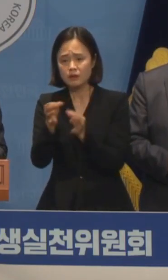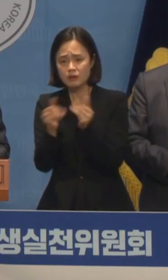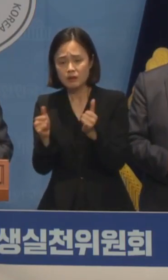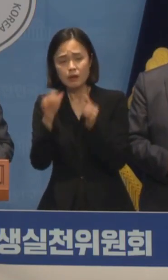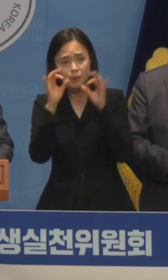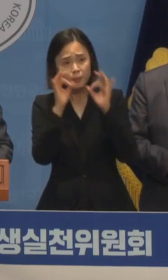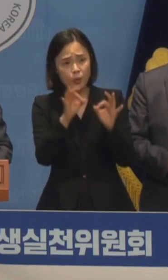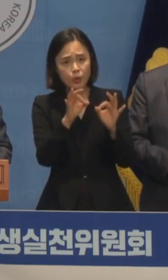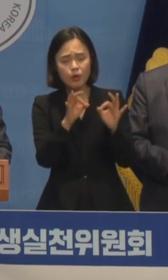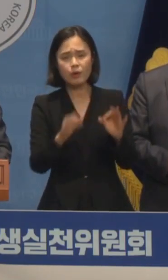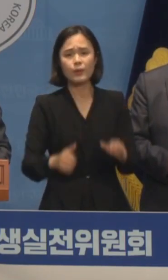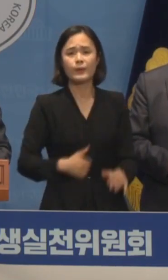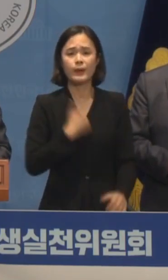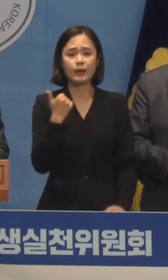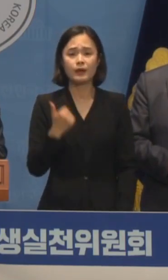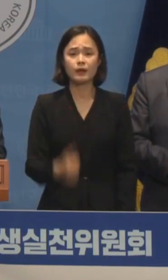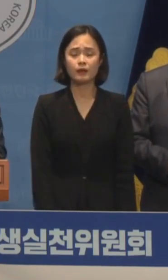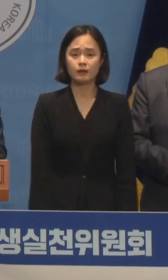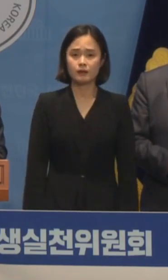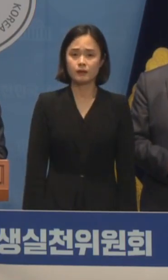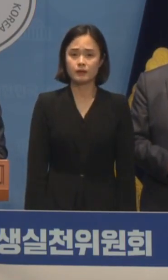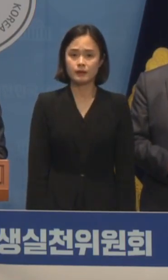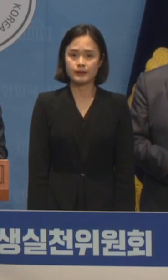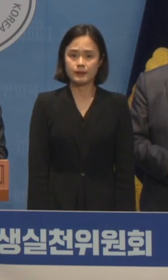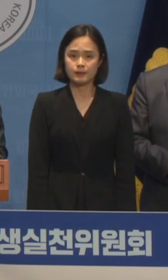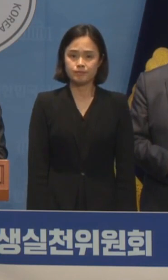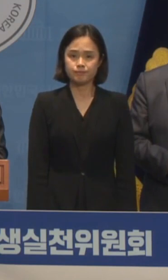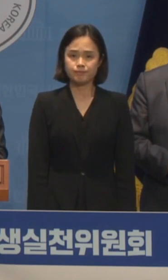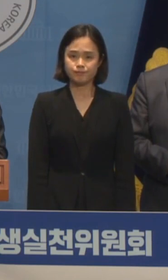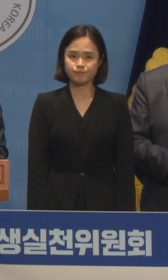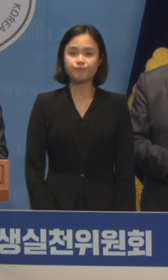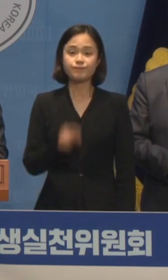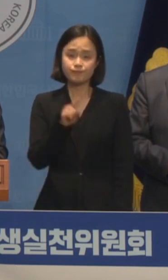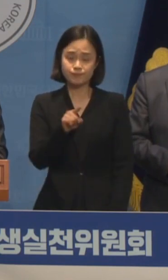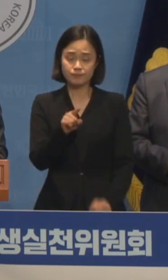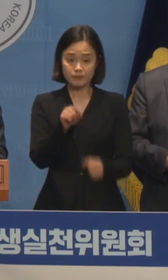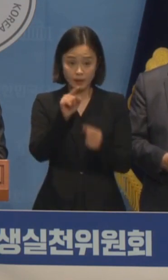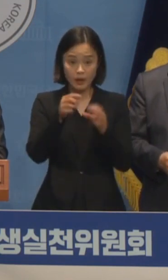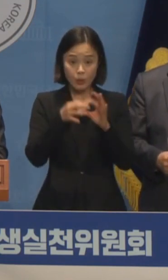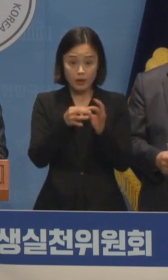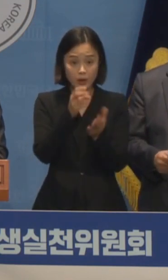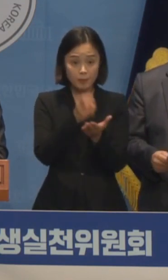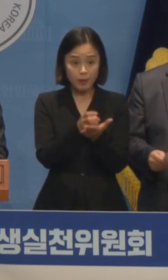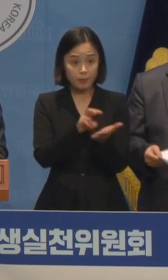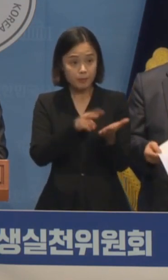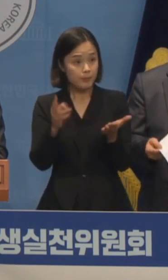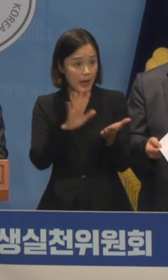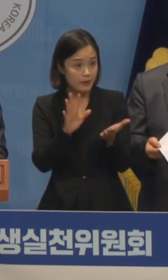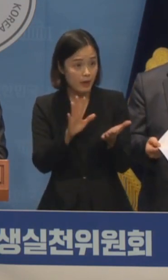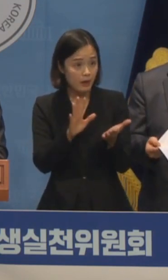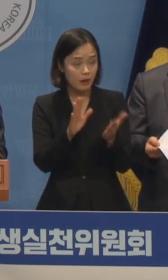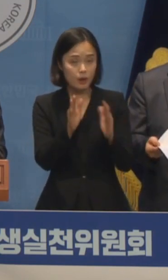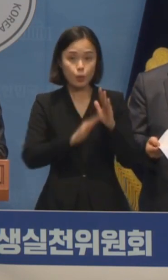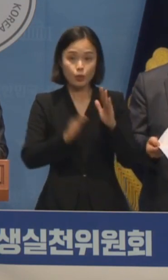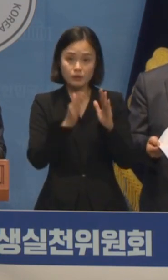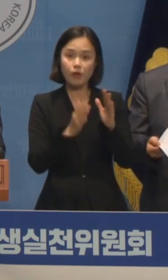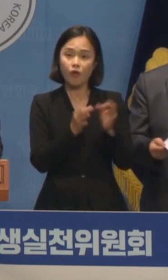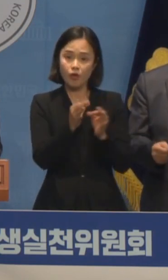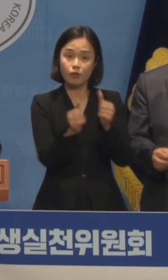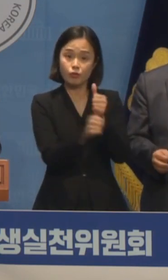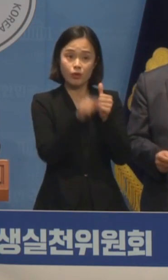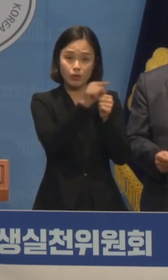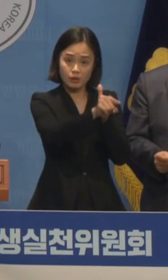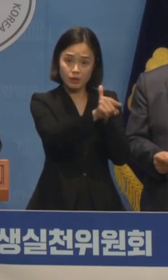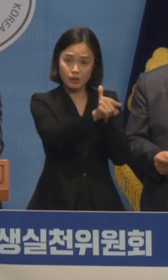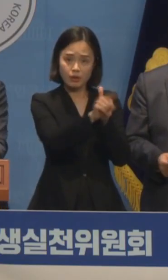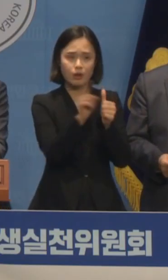있다. 상황이 이러함에도 온라인 플랫폼법을 제정하지 않겠다는 공정위는 여전히 자율규제를 포기하지 않겠다는